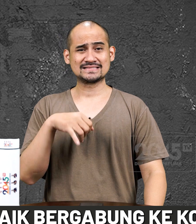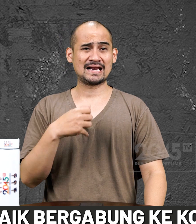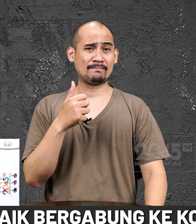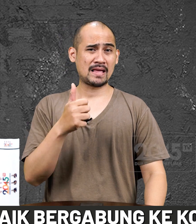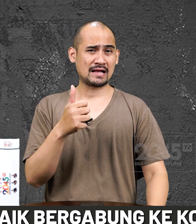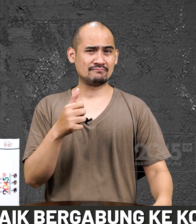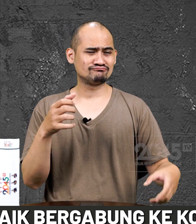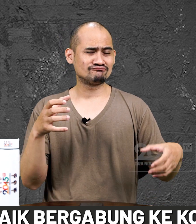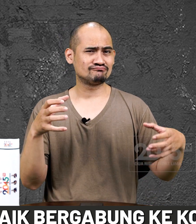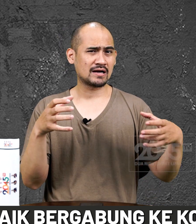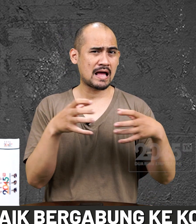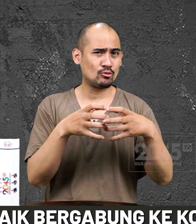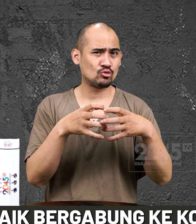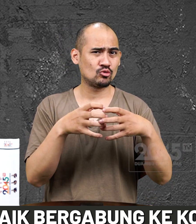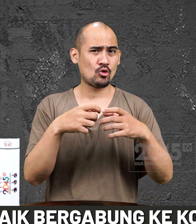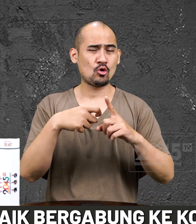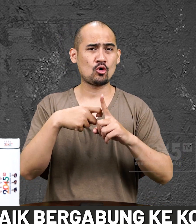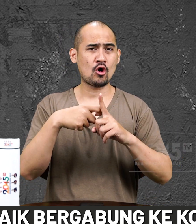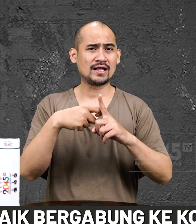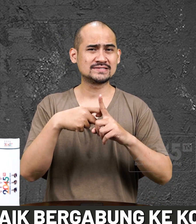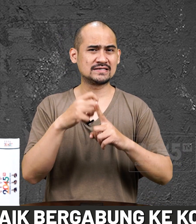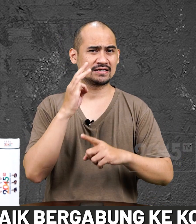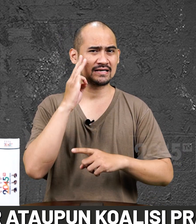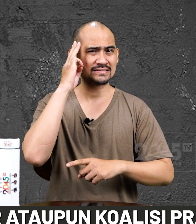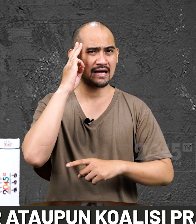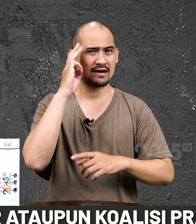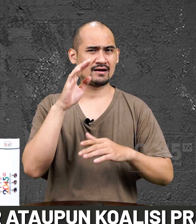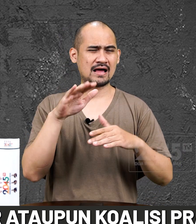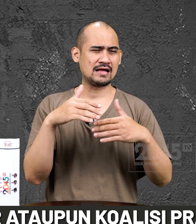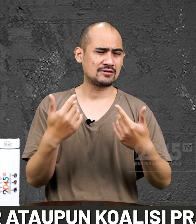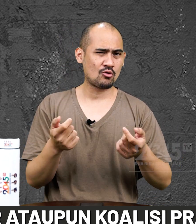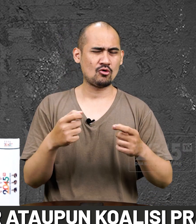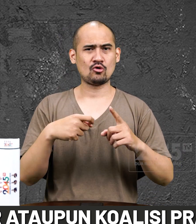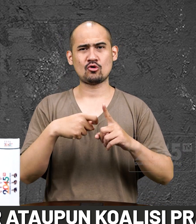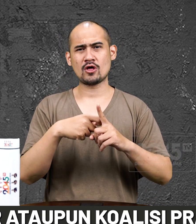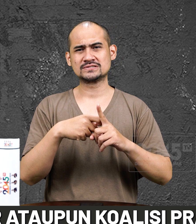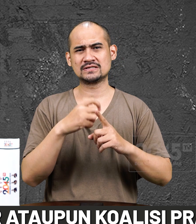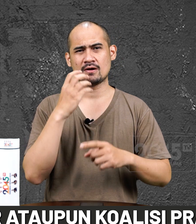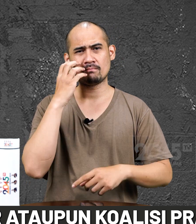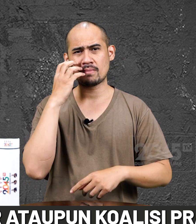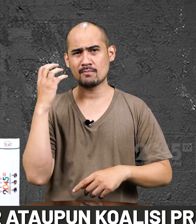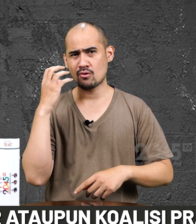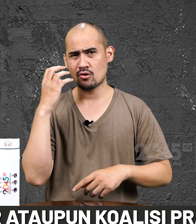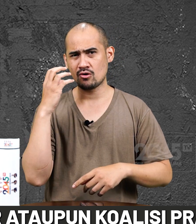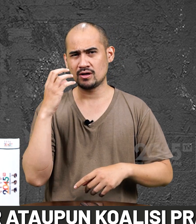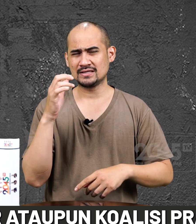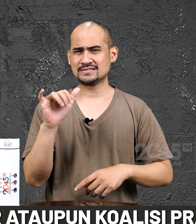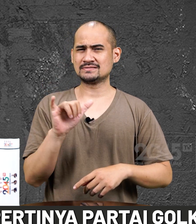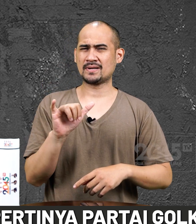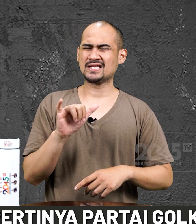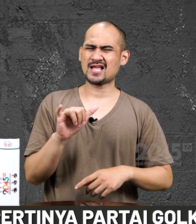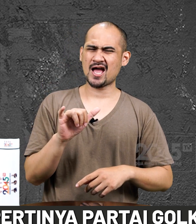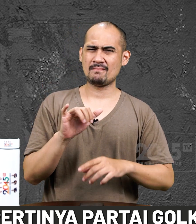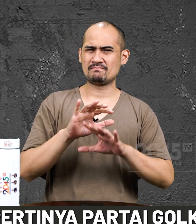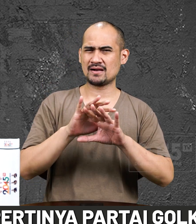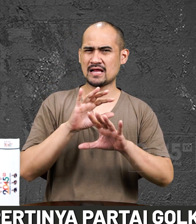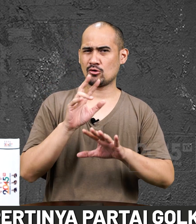Jadi, baik bergabung ke koalisi Ganjar ataupun koalisi Prabowo, sepertinya Partai Golkar gak bakalan dapat